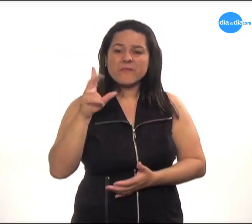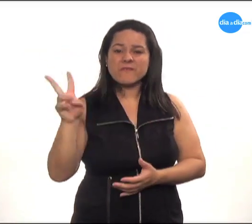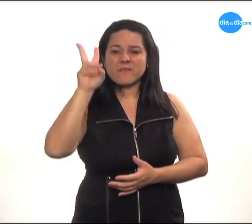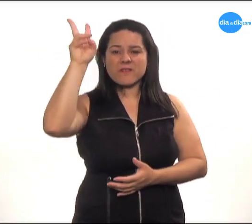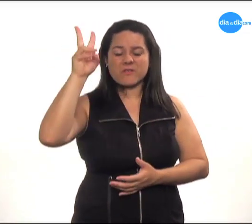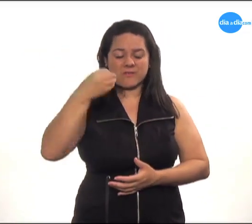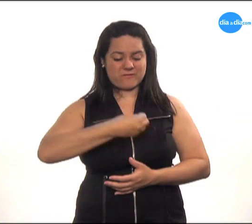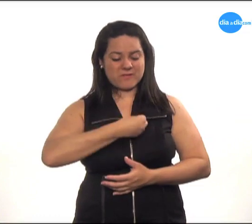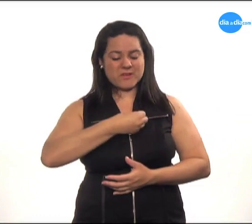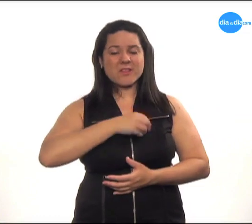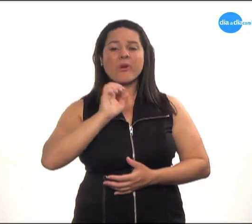vida.